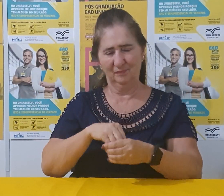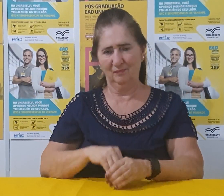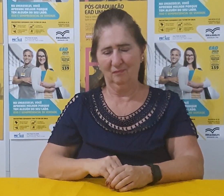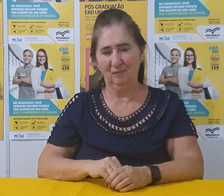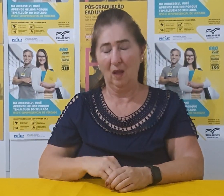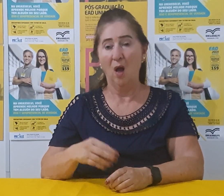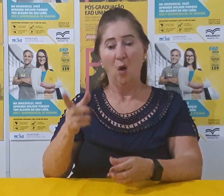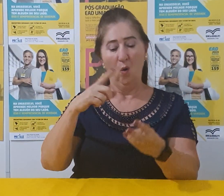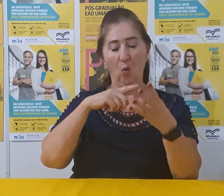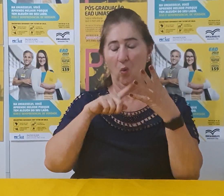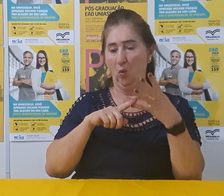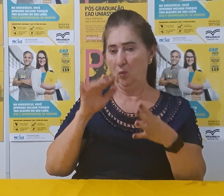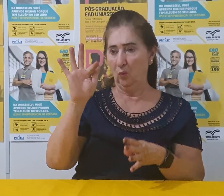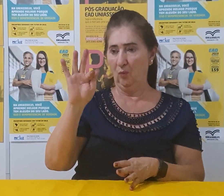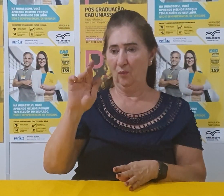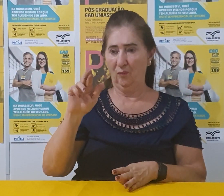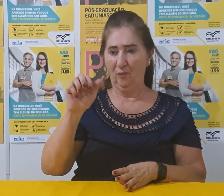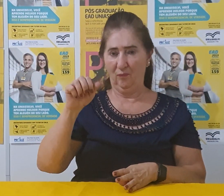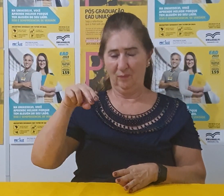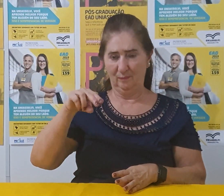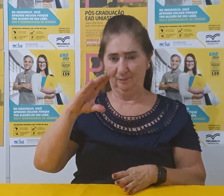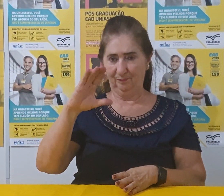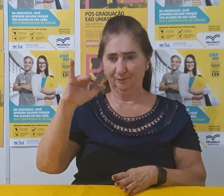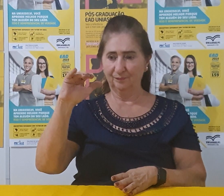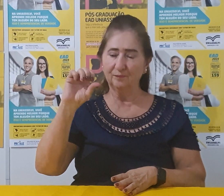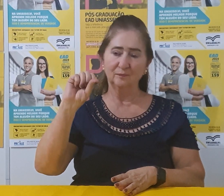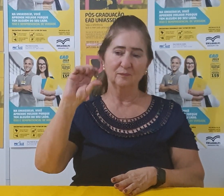Francisco, 43 anos.